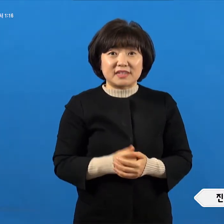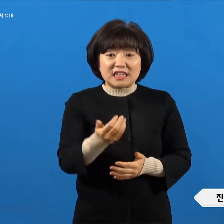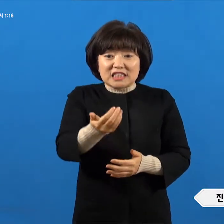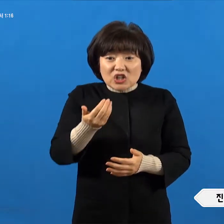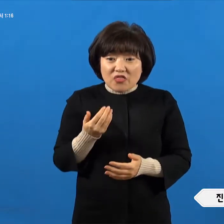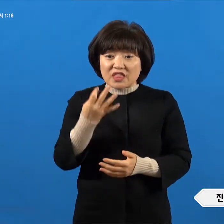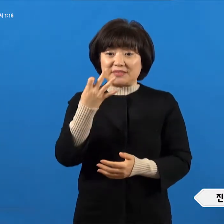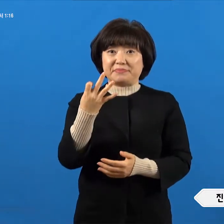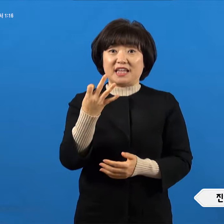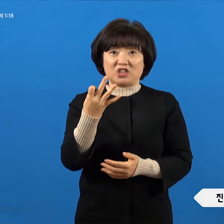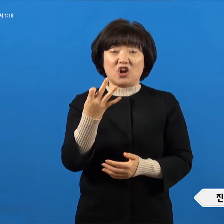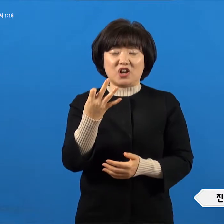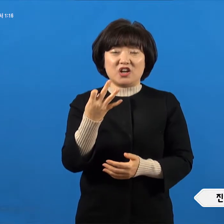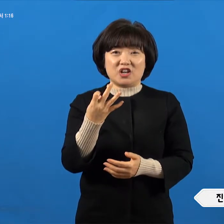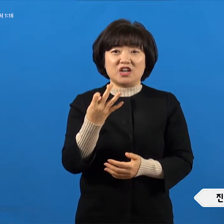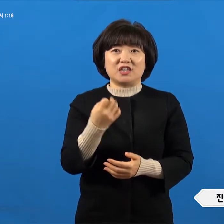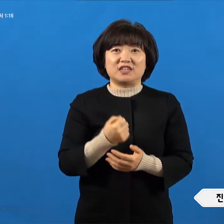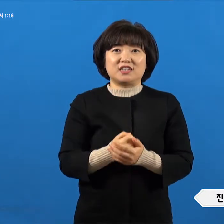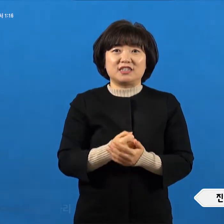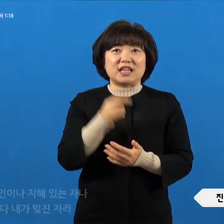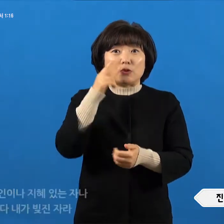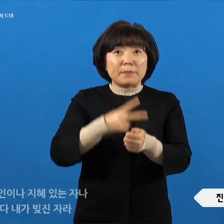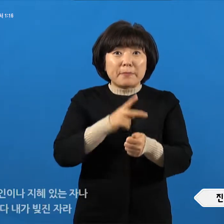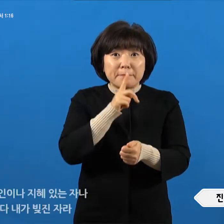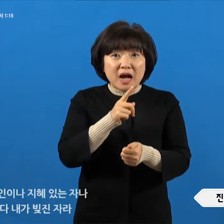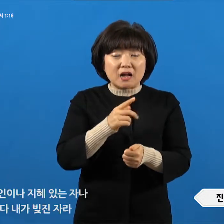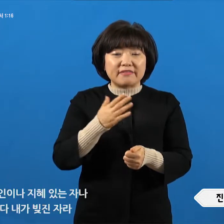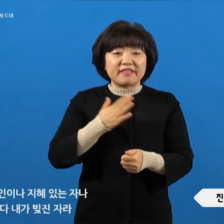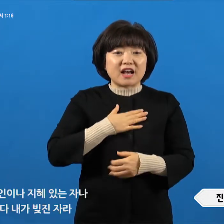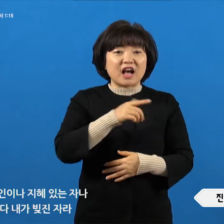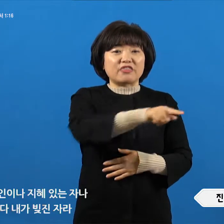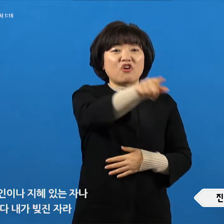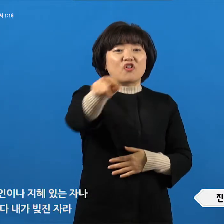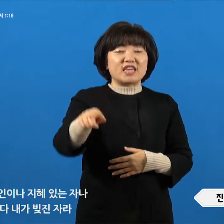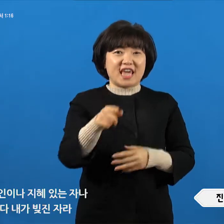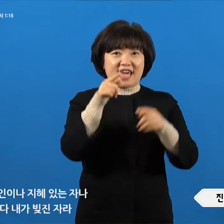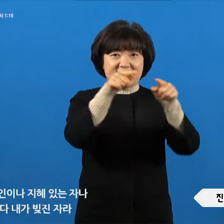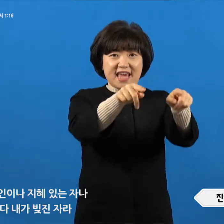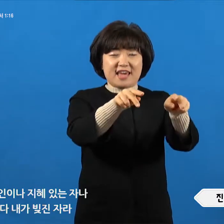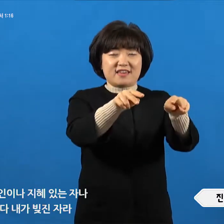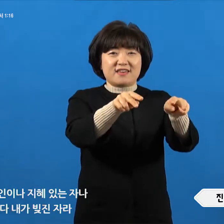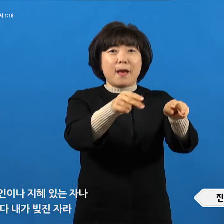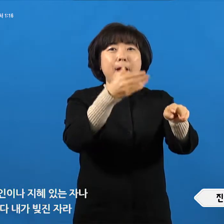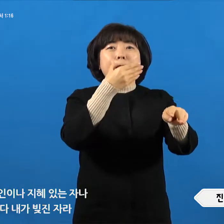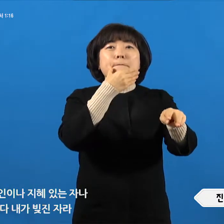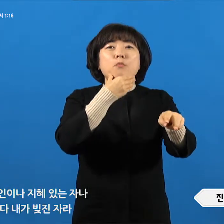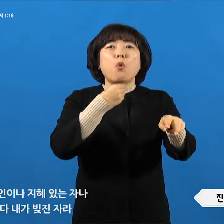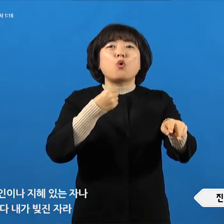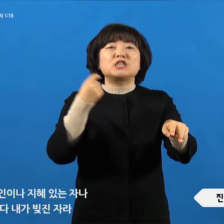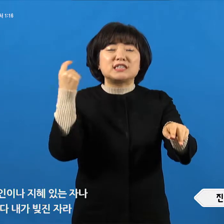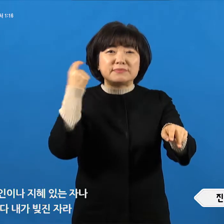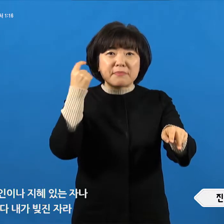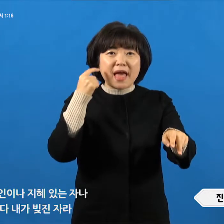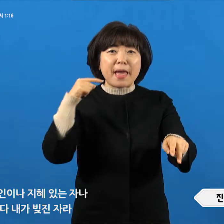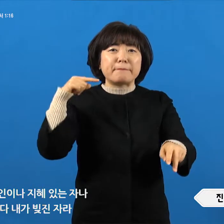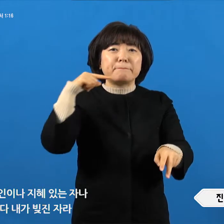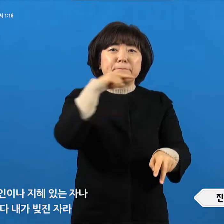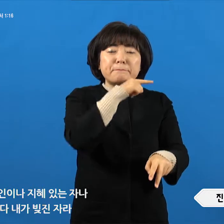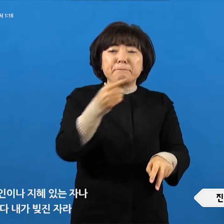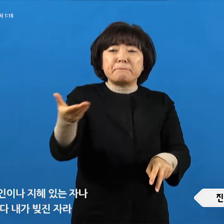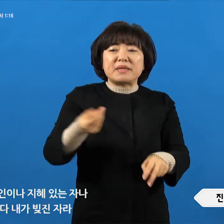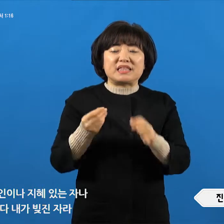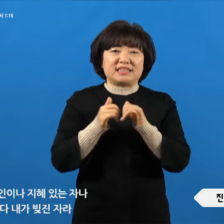전 14절에도 그는 이야기합니다. 내가 너희를 향해서 복음의 빚진 자라라고